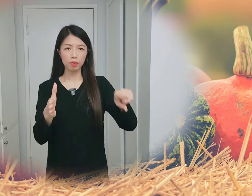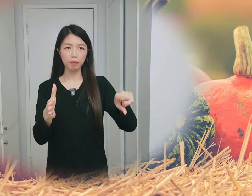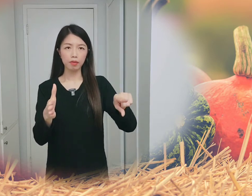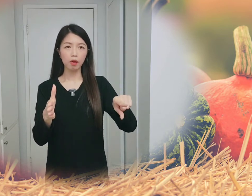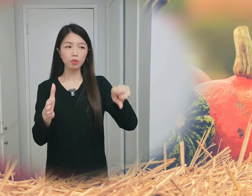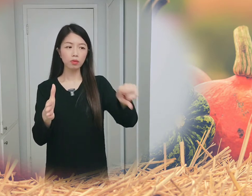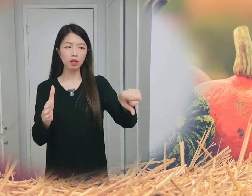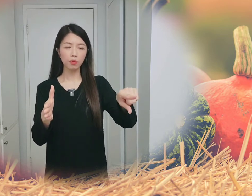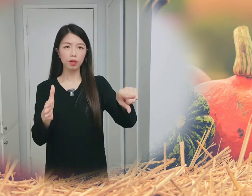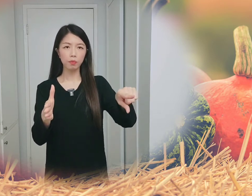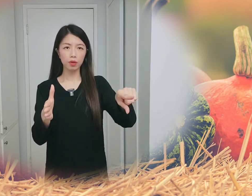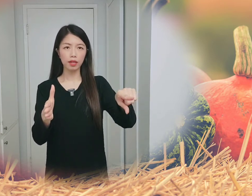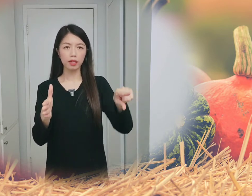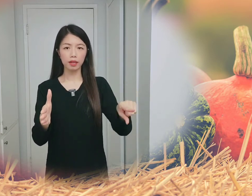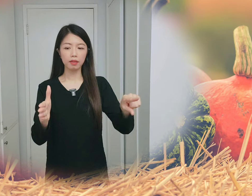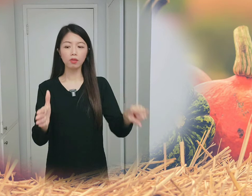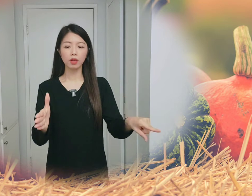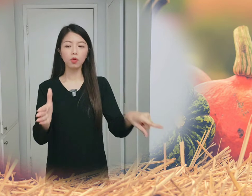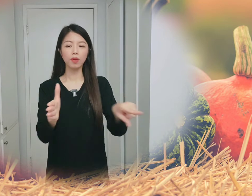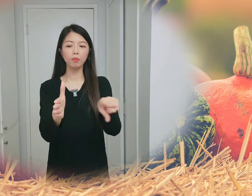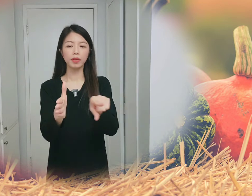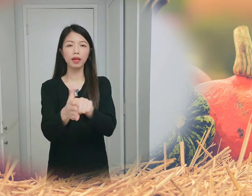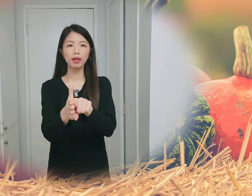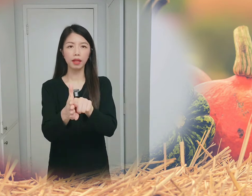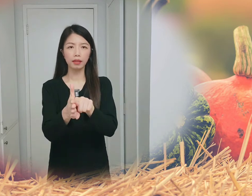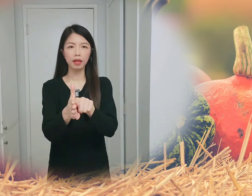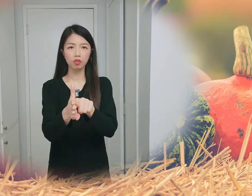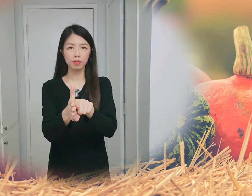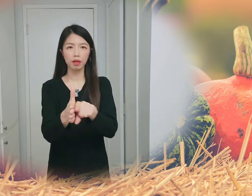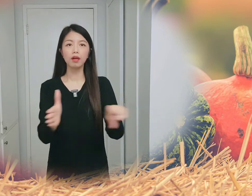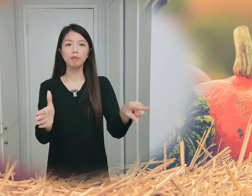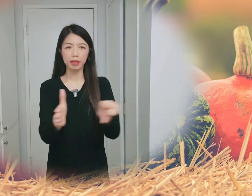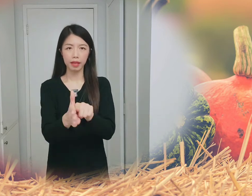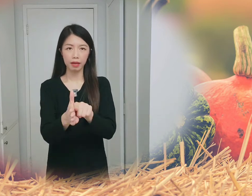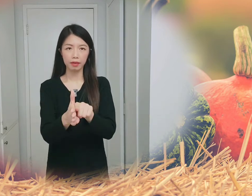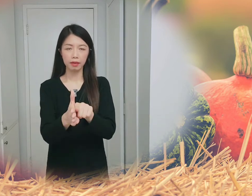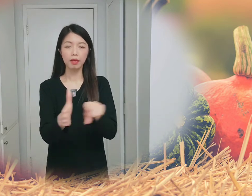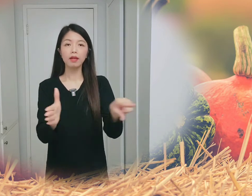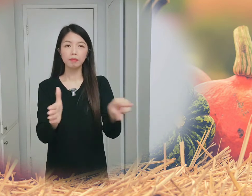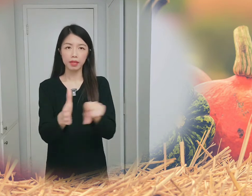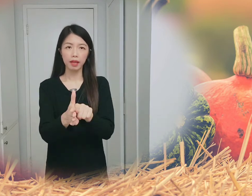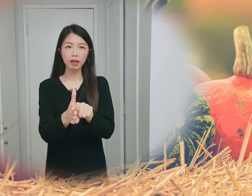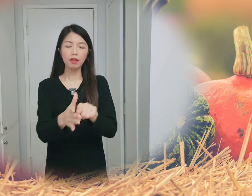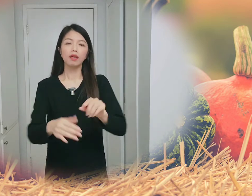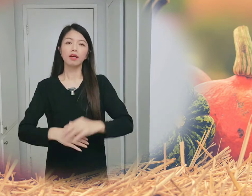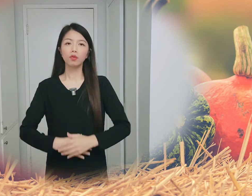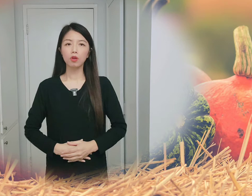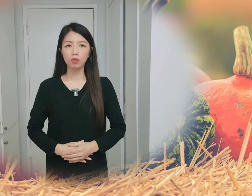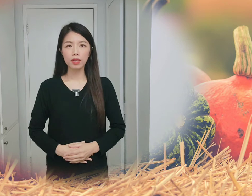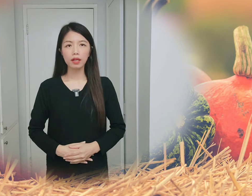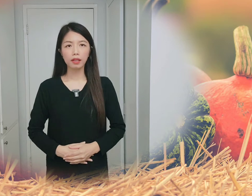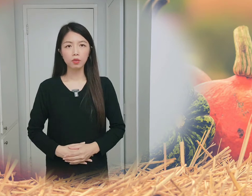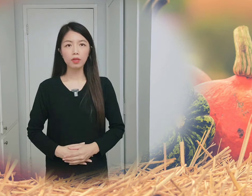검지하고 엄지만 펴서 손등이 위를 보이게 한 이 상태에서 그대로 왼손 바닥에 닿게 해주시면 돼요. 믿다. 믿다.